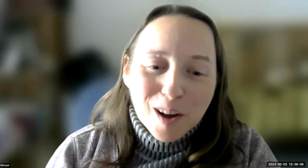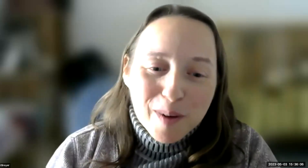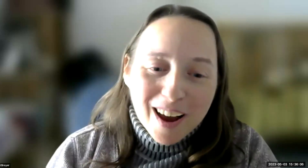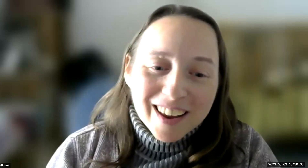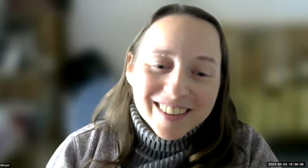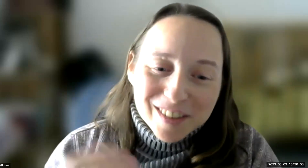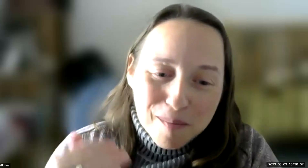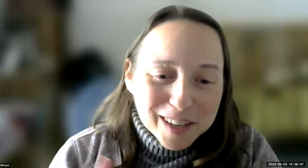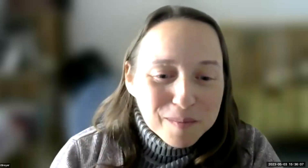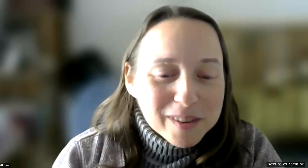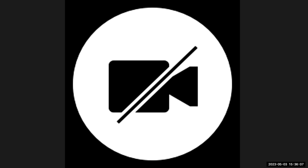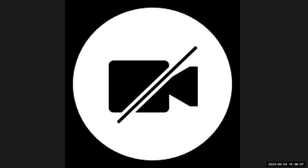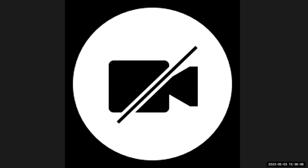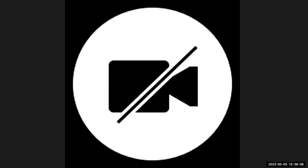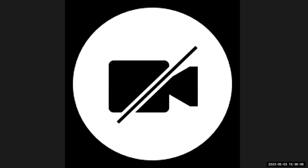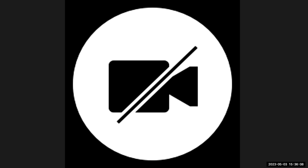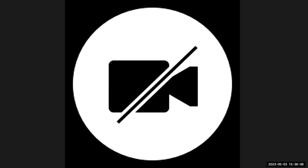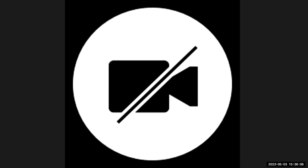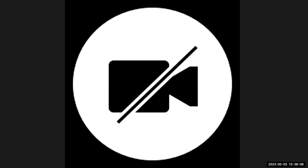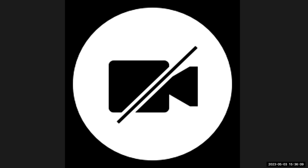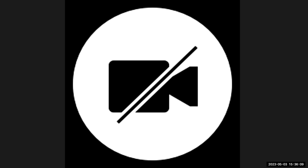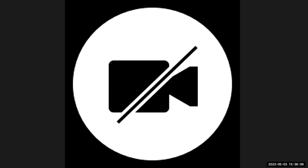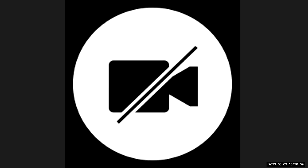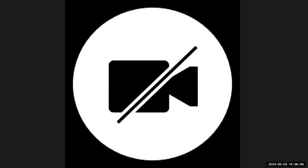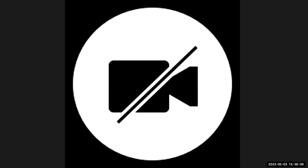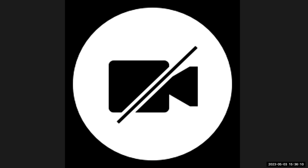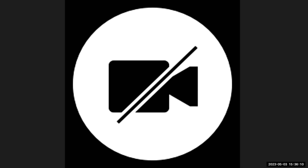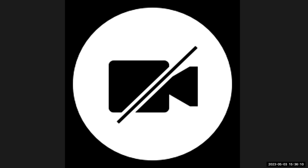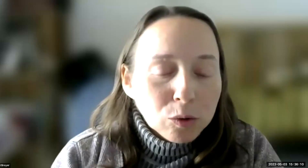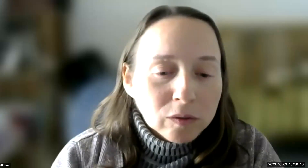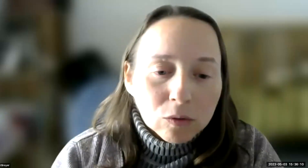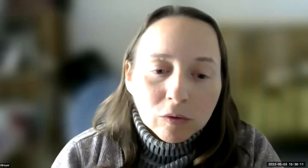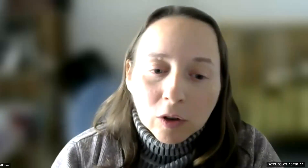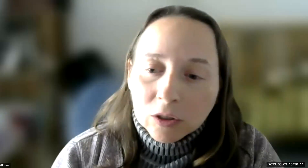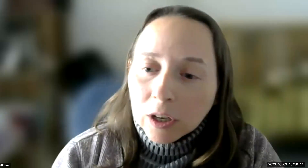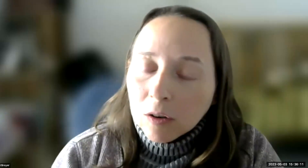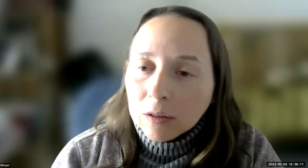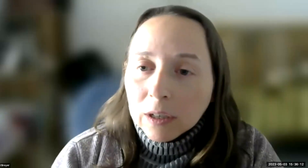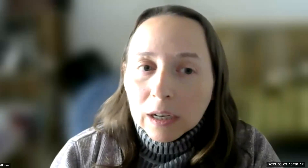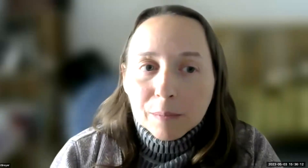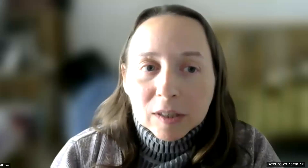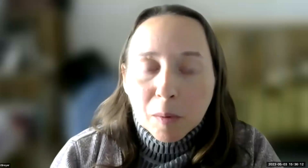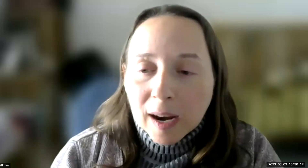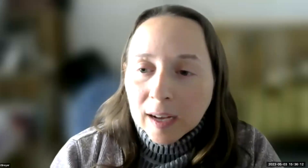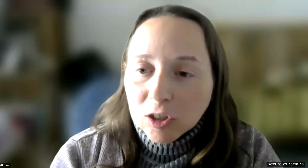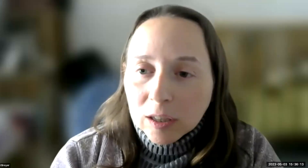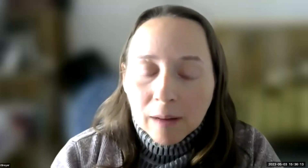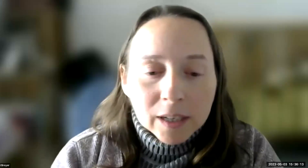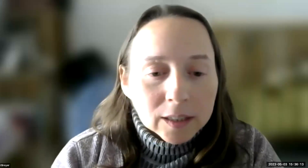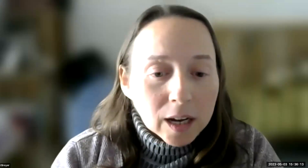רבה על זה שעמדת במסימה ואני פותחת את זה עכשיו לדיון ותגובות שאלות במהלך החדשת גם כן הייתי